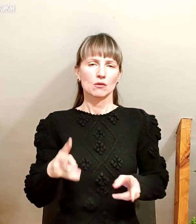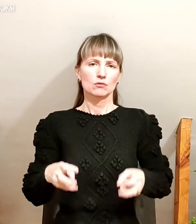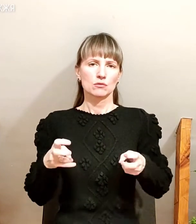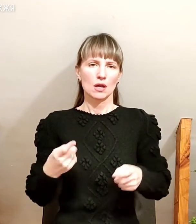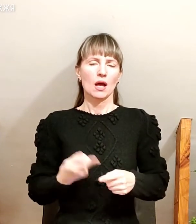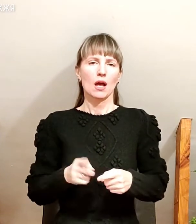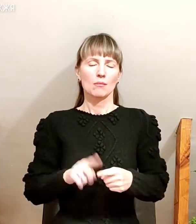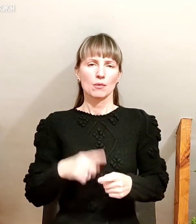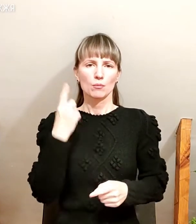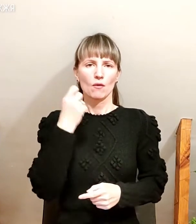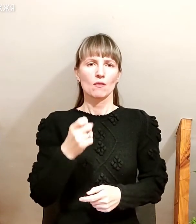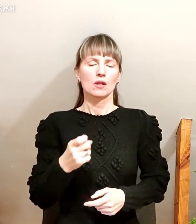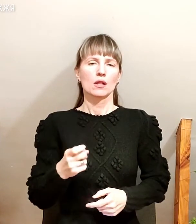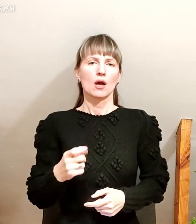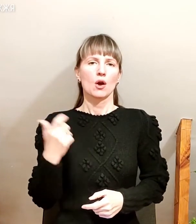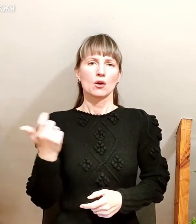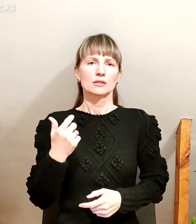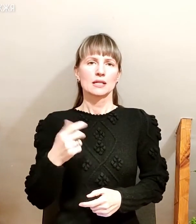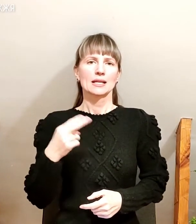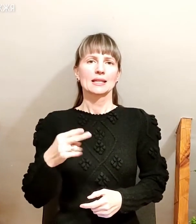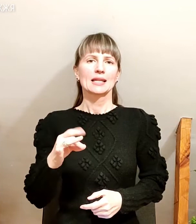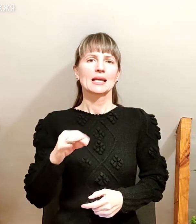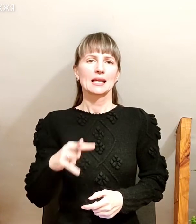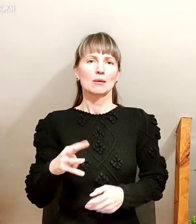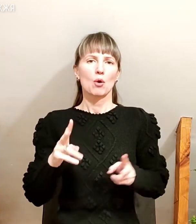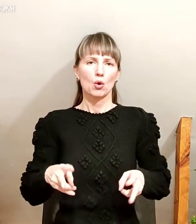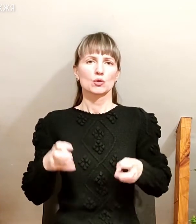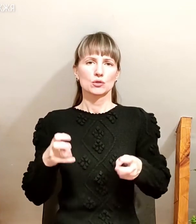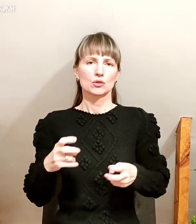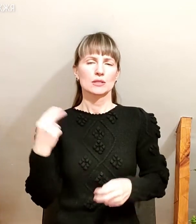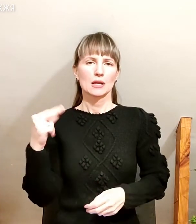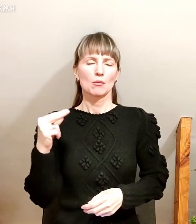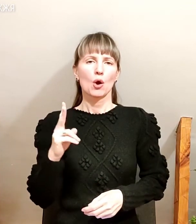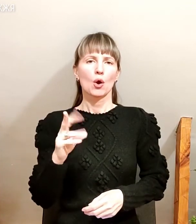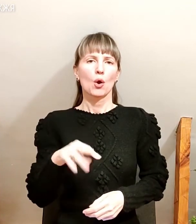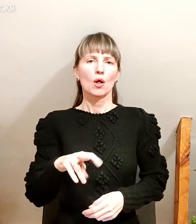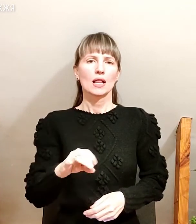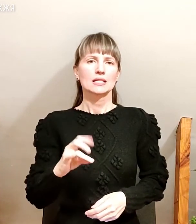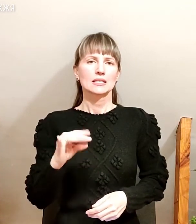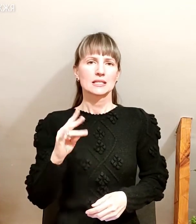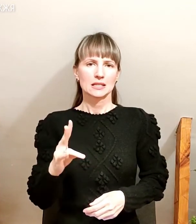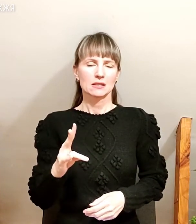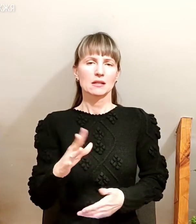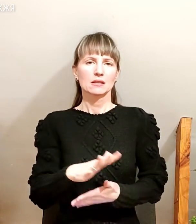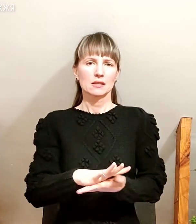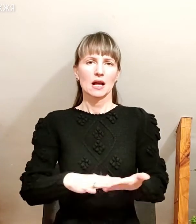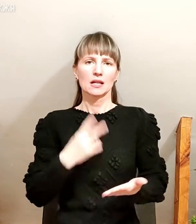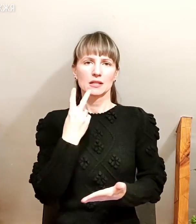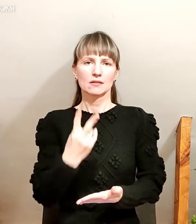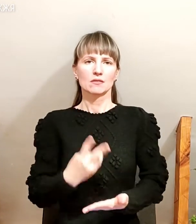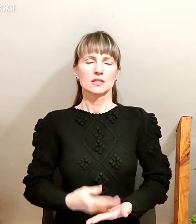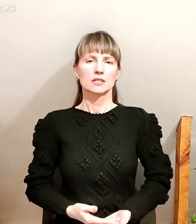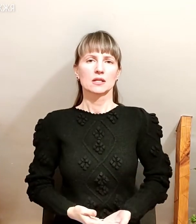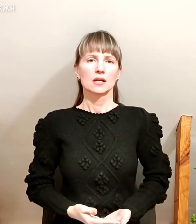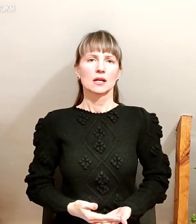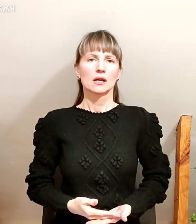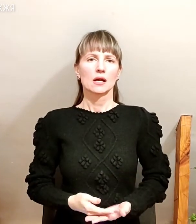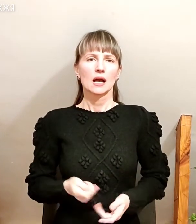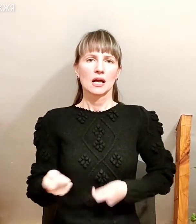власник Dream Hostel у Запоріжжя Володимир Колесник. Валентин Пересипкін далі продовжить тему. Керівник хостелу